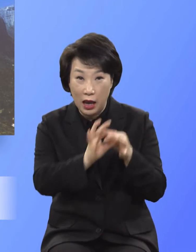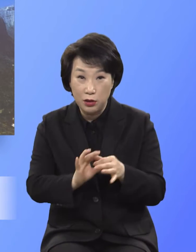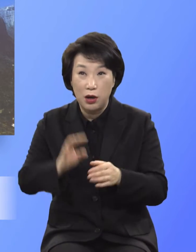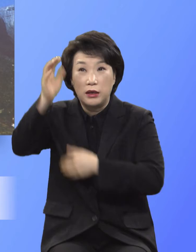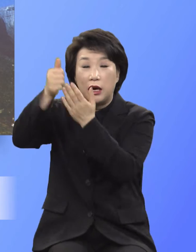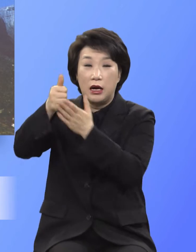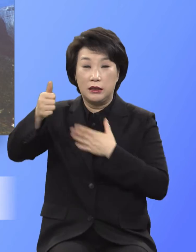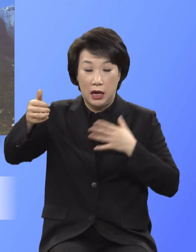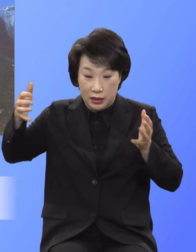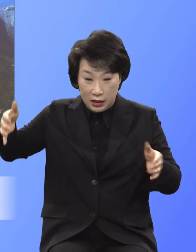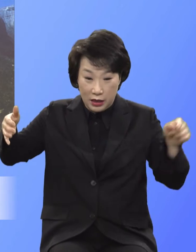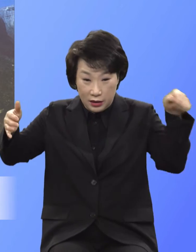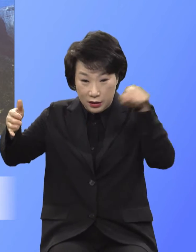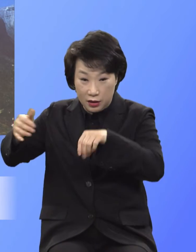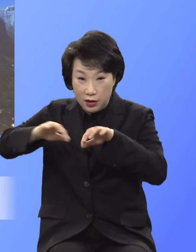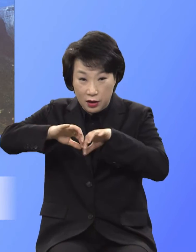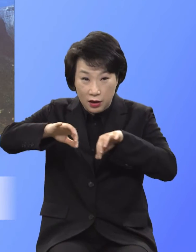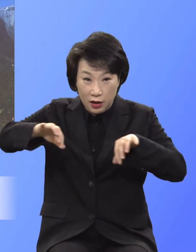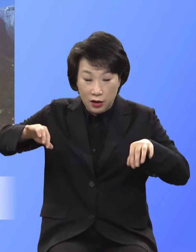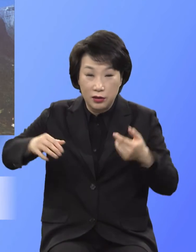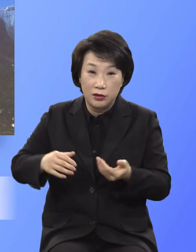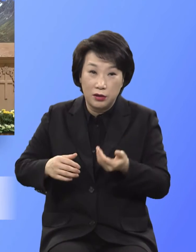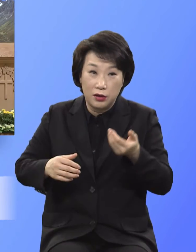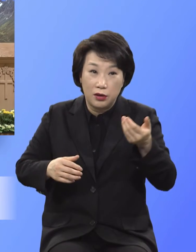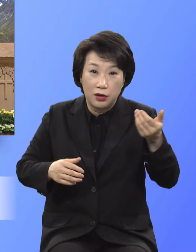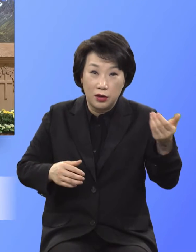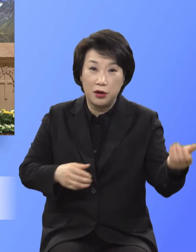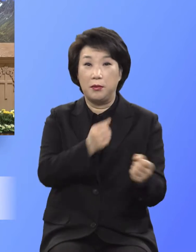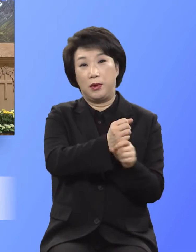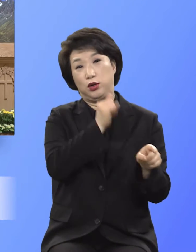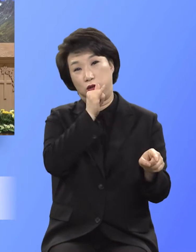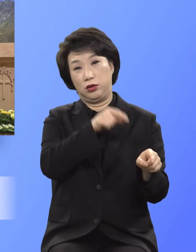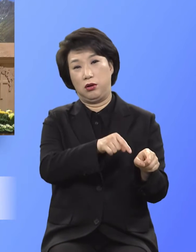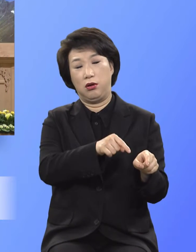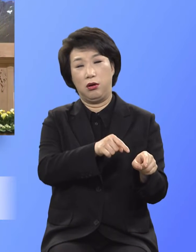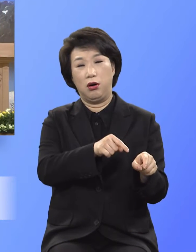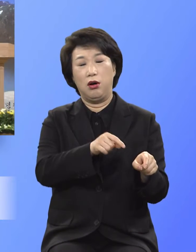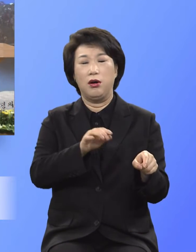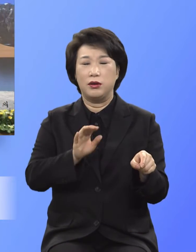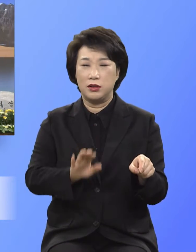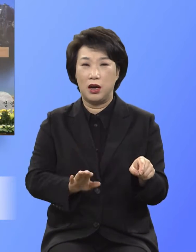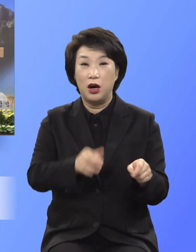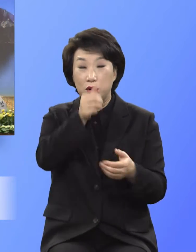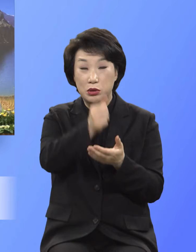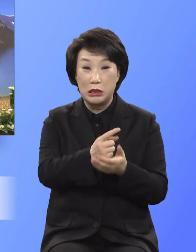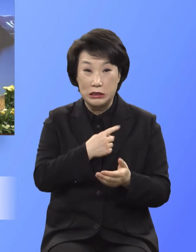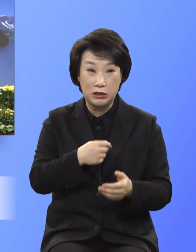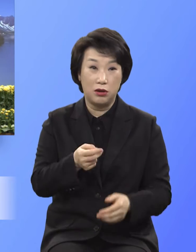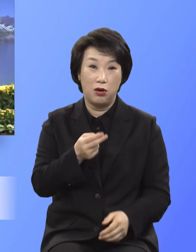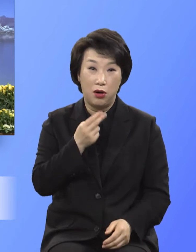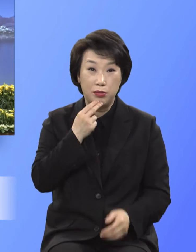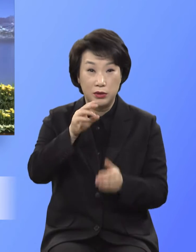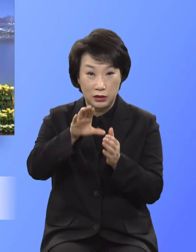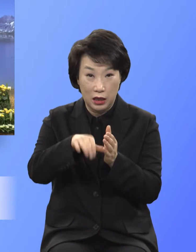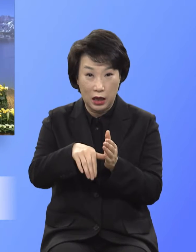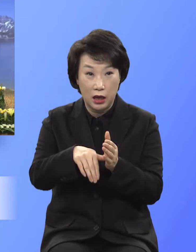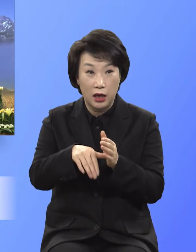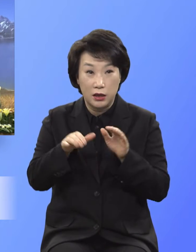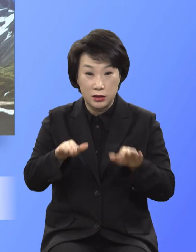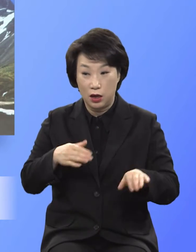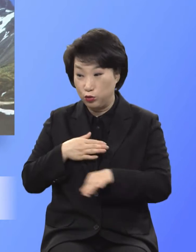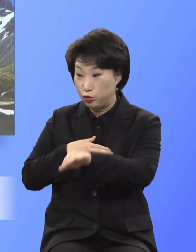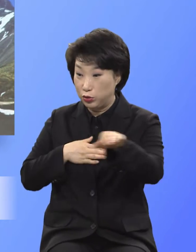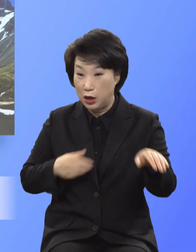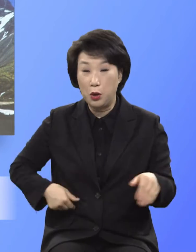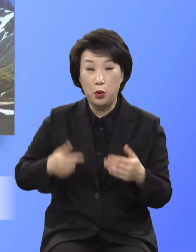계속 나를 하나님을 밖으로 밀어냅니다. 정말로 죄를 범하지 않았을 때,